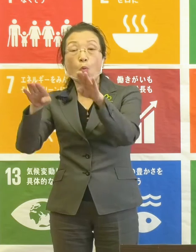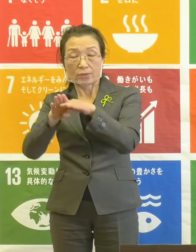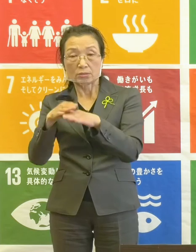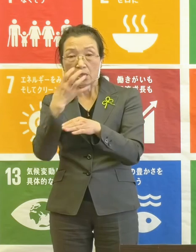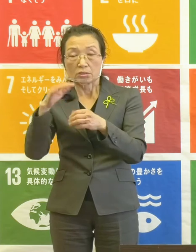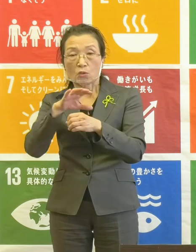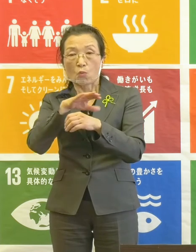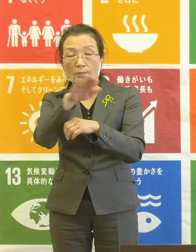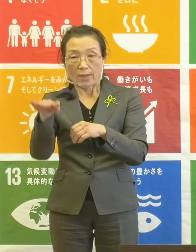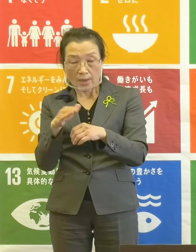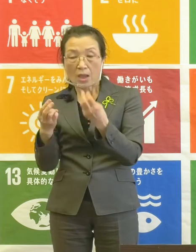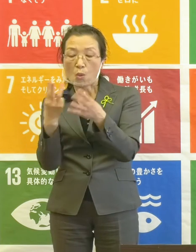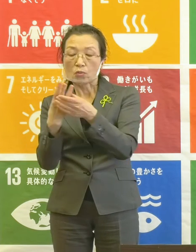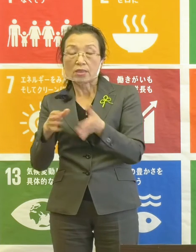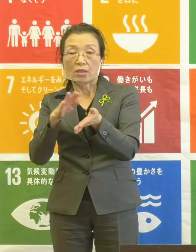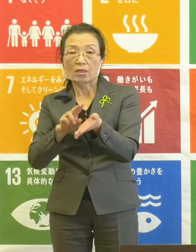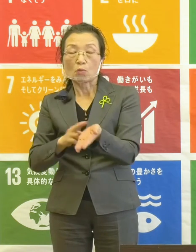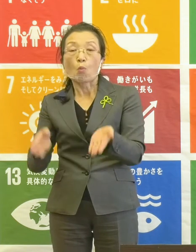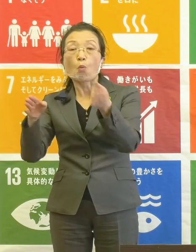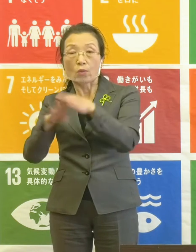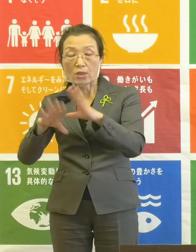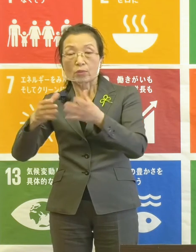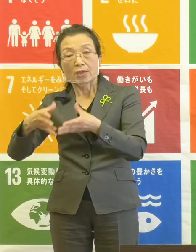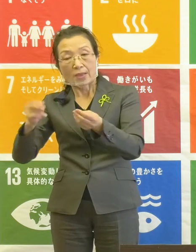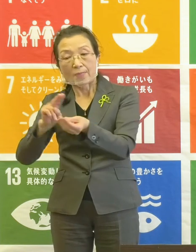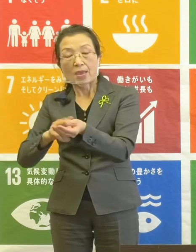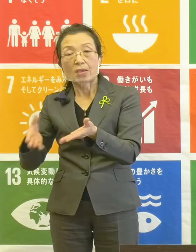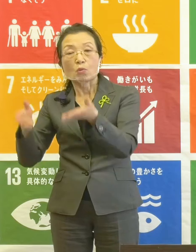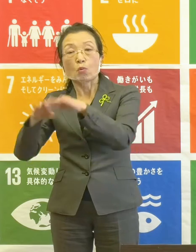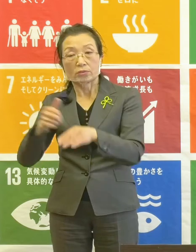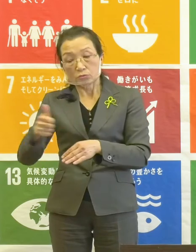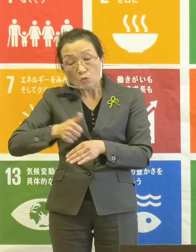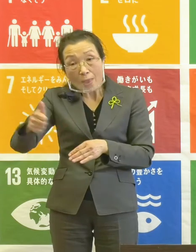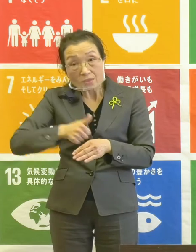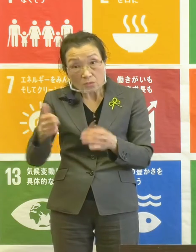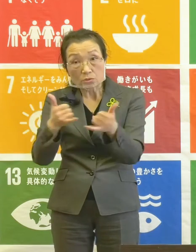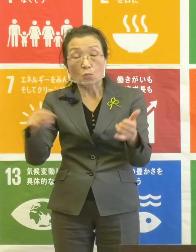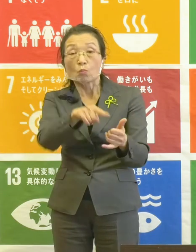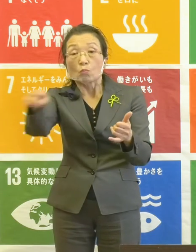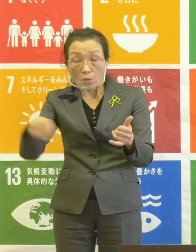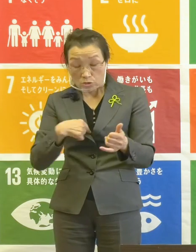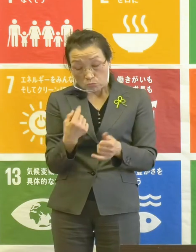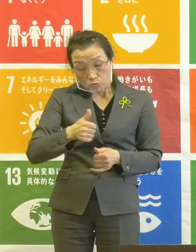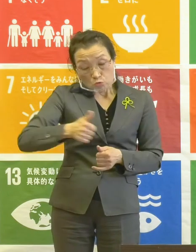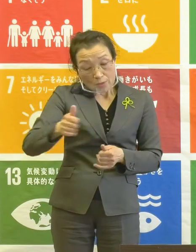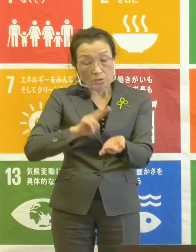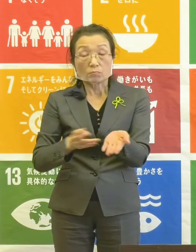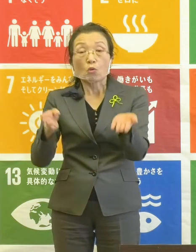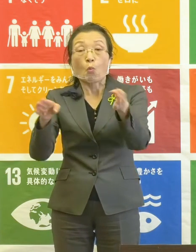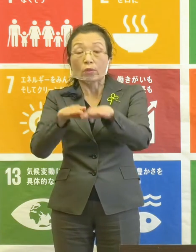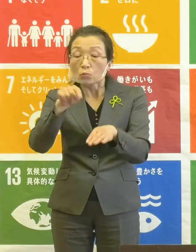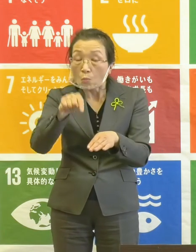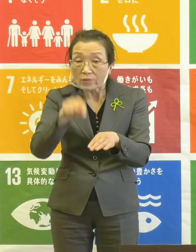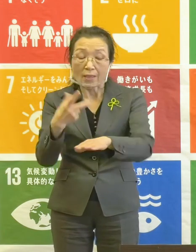塩原温泉病院、渡辺医院にお勤めの方は、その ご自身の勤務される病院での接